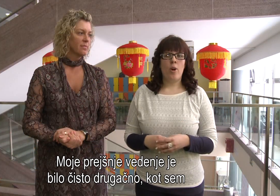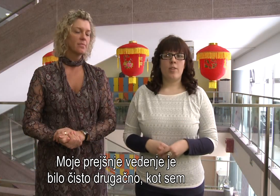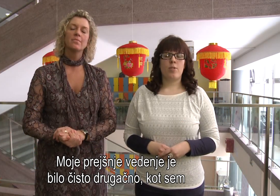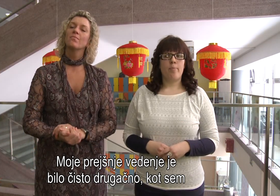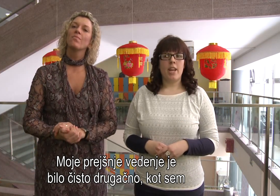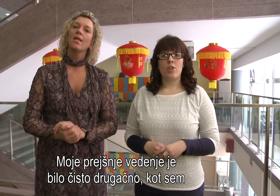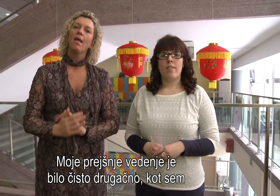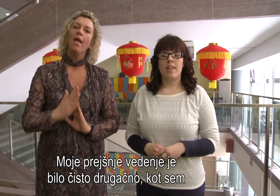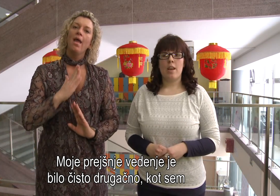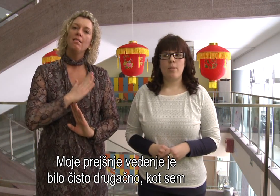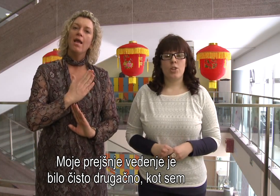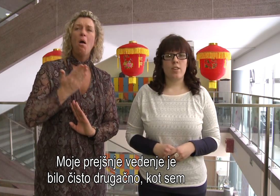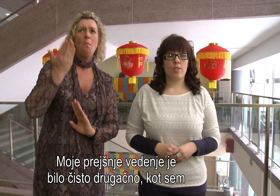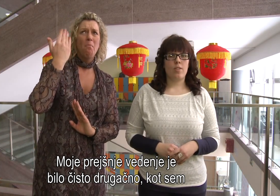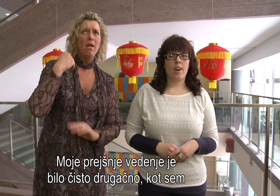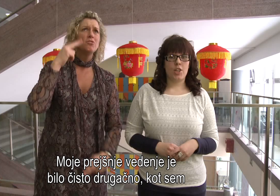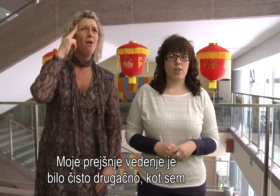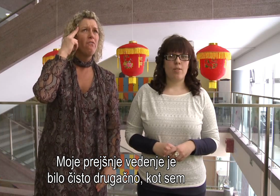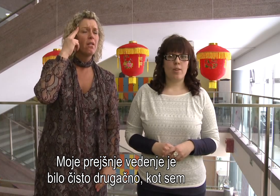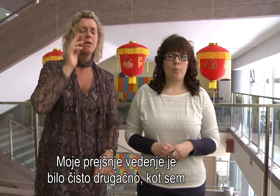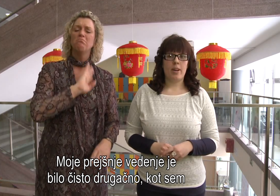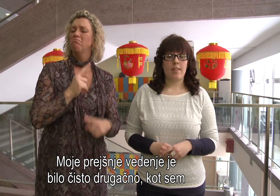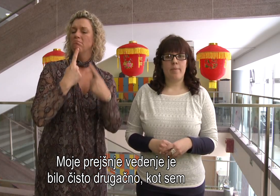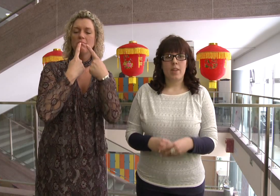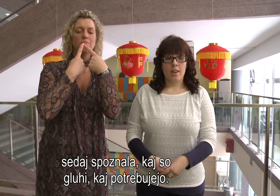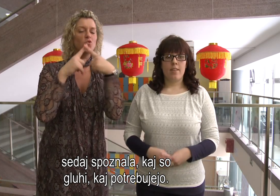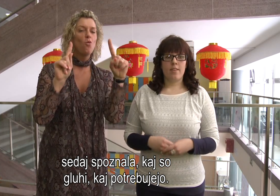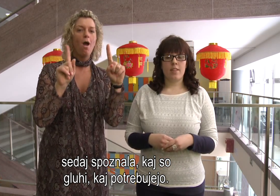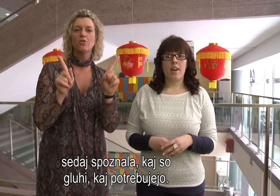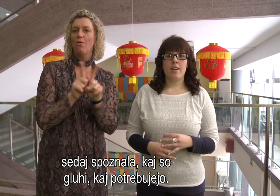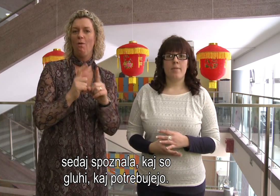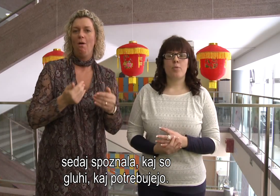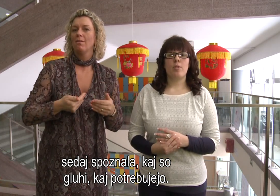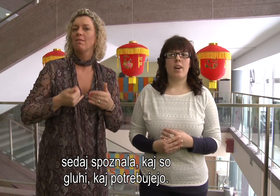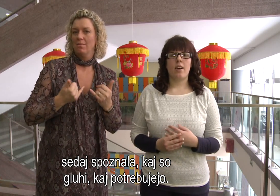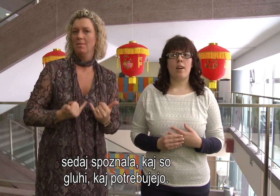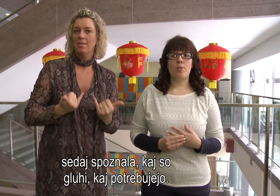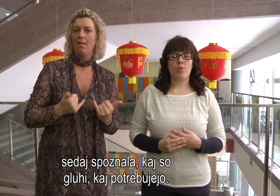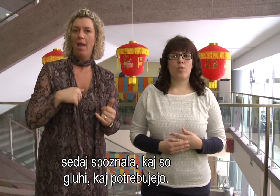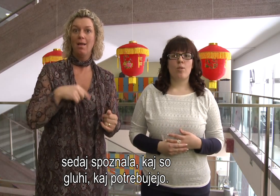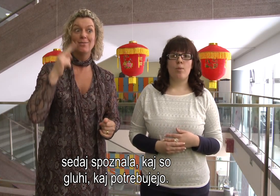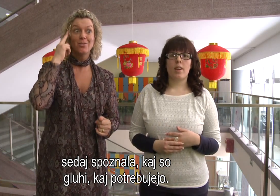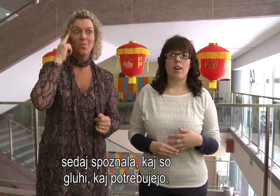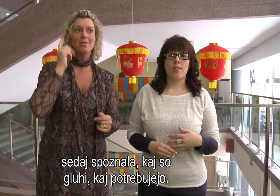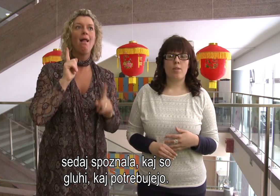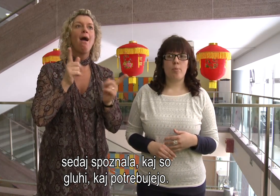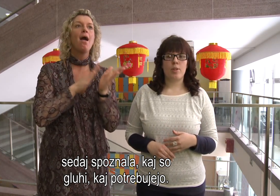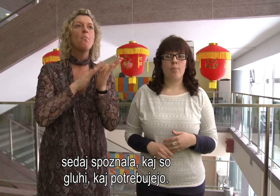moje prejšnjo vedenje je bilo čisto drugačno, kot pa sem sedaj spoznala, kaj v bistvu so gluhi, kaj oni